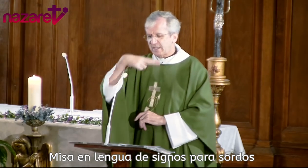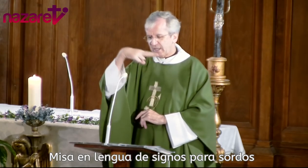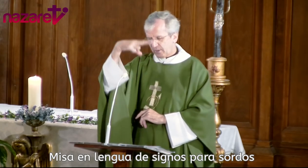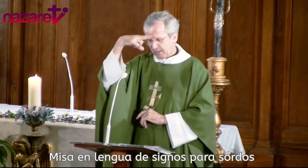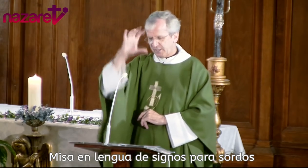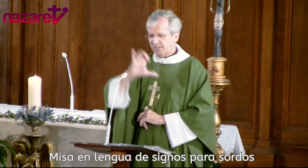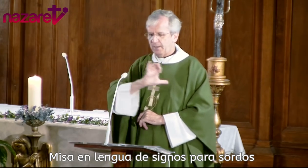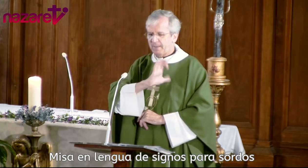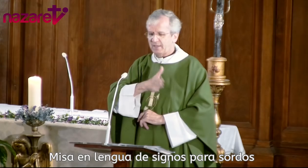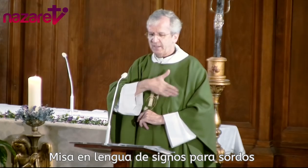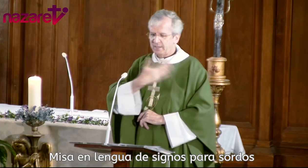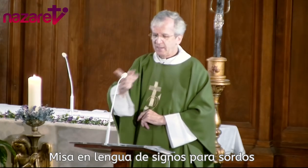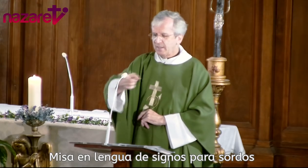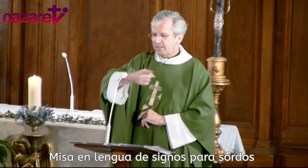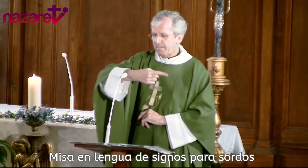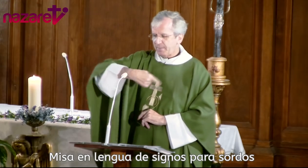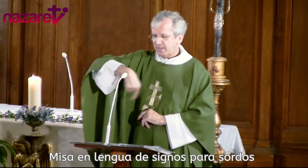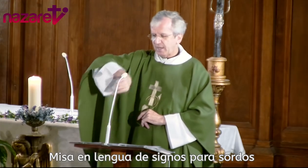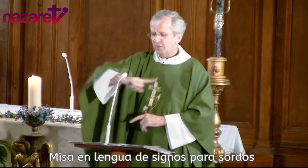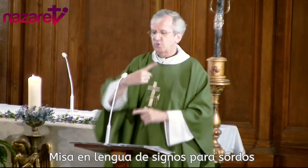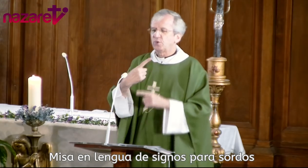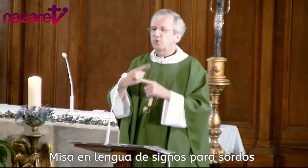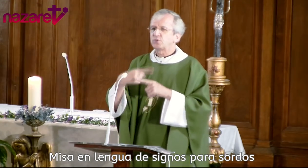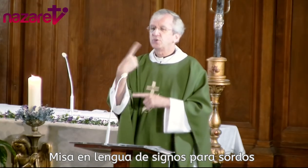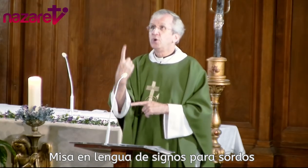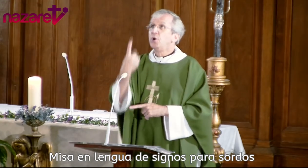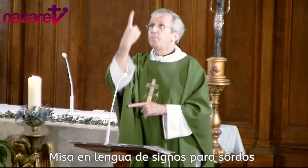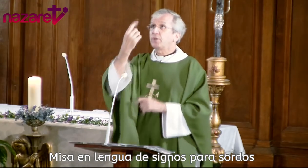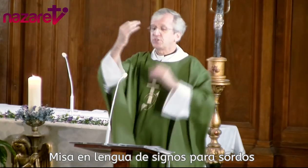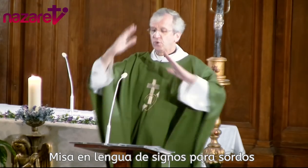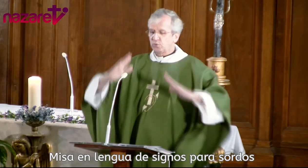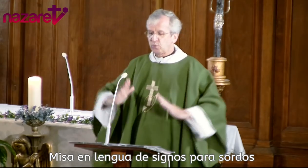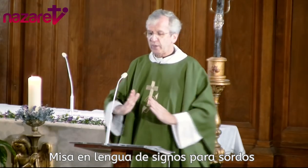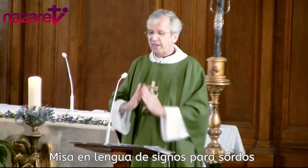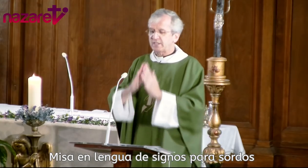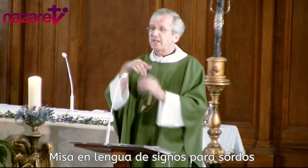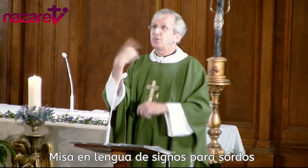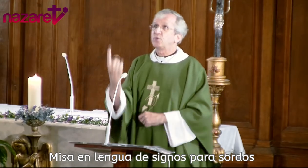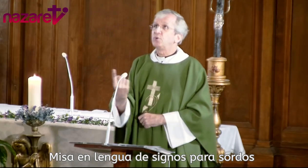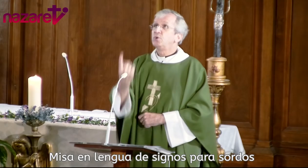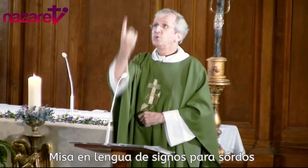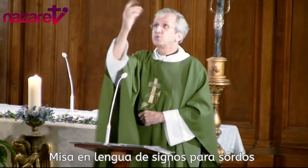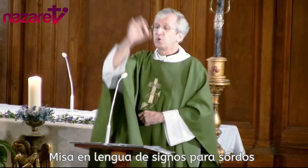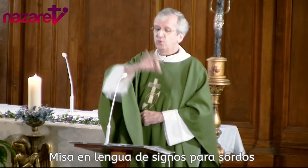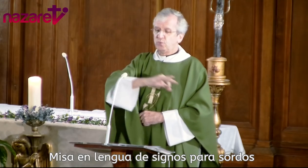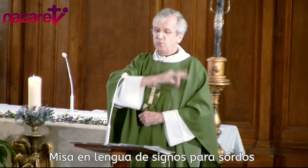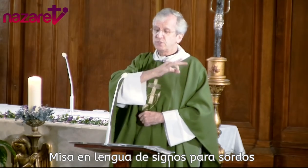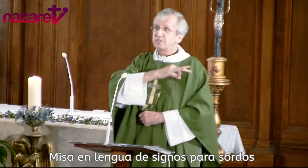sentado a la derecha del Padre, ten piedad de nosotros. Porque solo tú eres santo, solo tú,